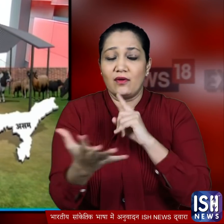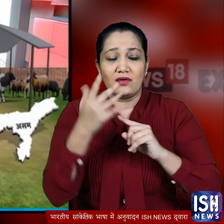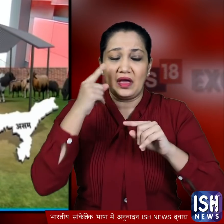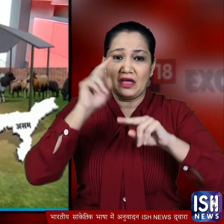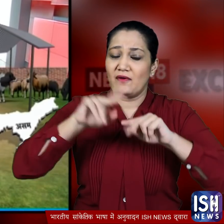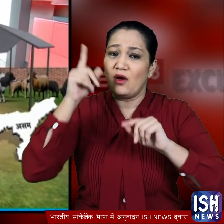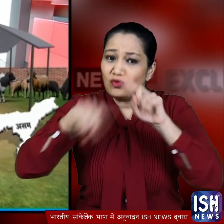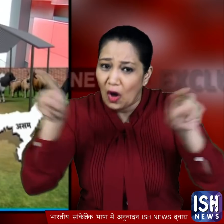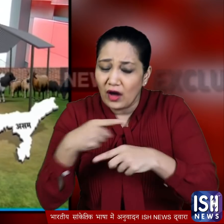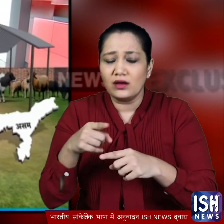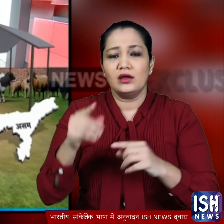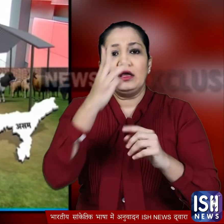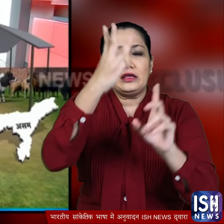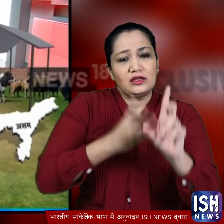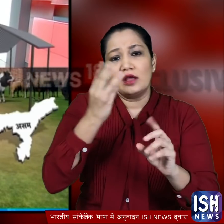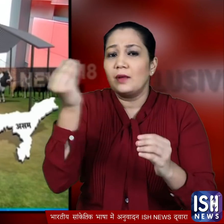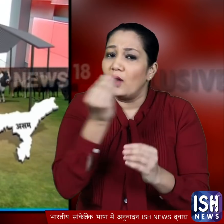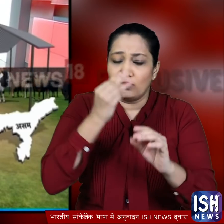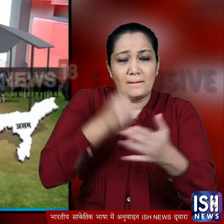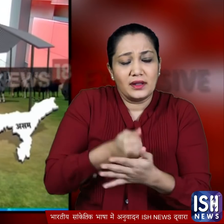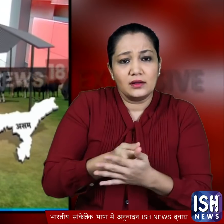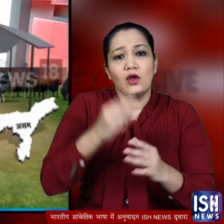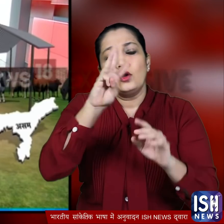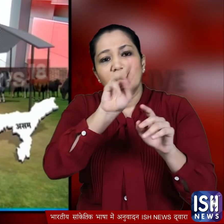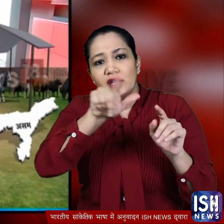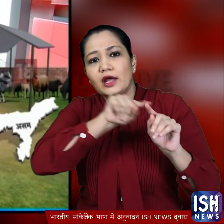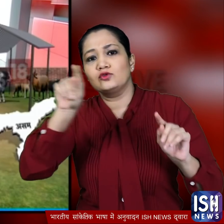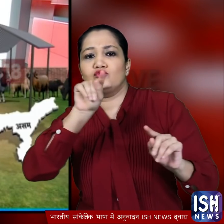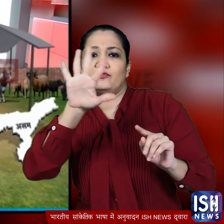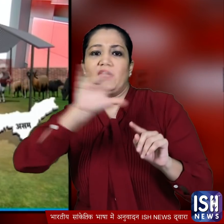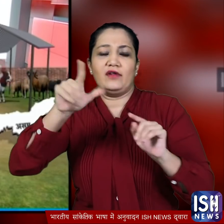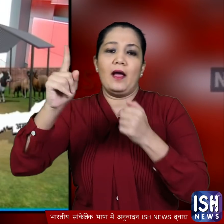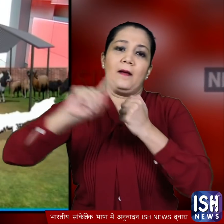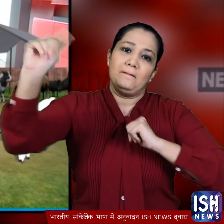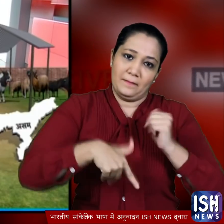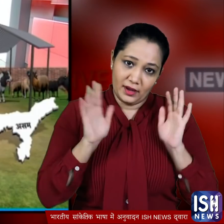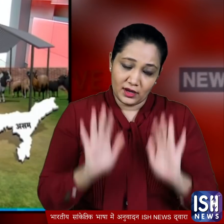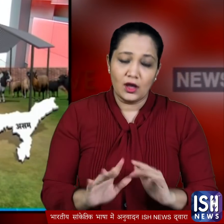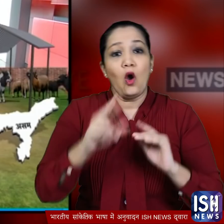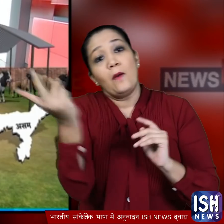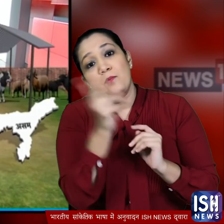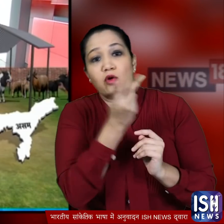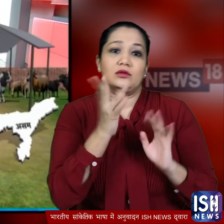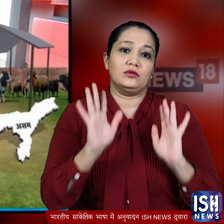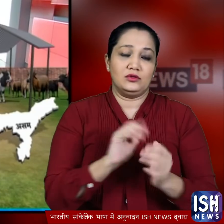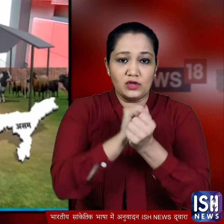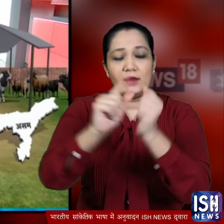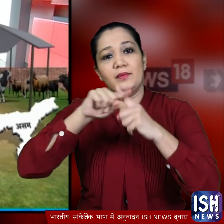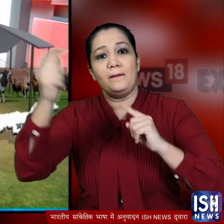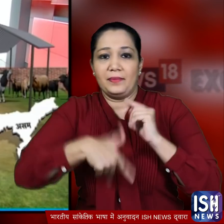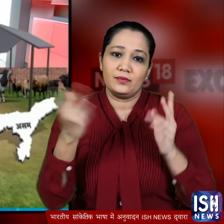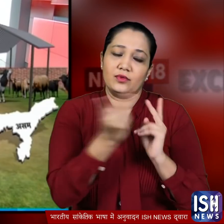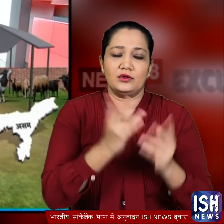दोषी पाए जाने पर कम से कम 3 साल कैद या 3 लाख से 5 लाख रुपए तक का जुर्माना या दोनों हो